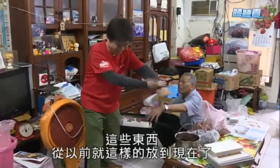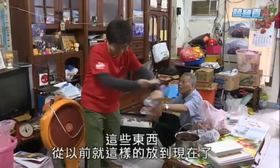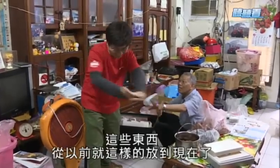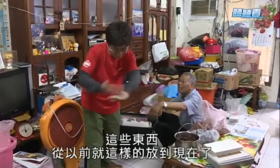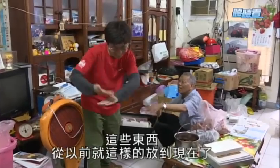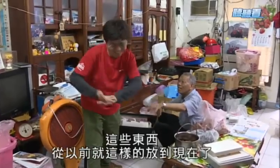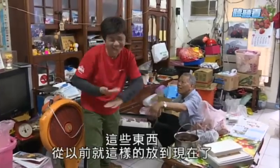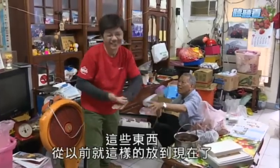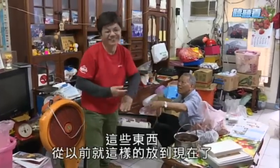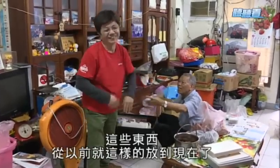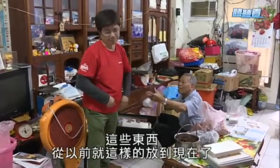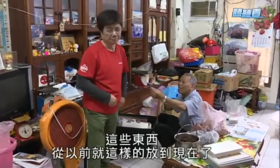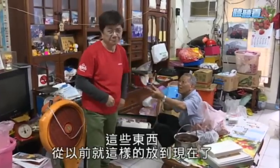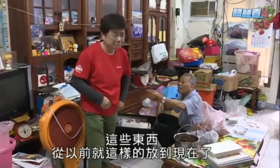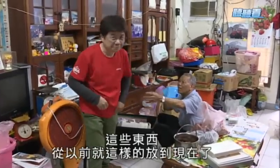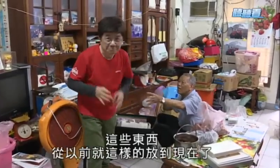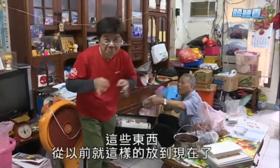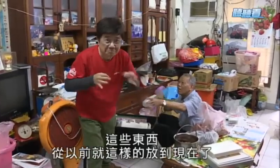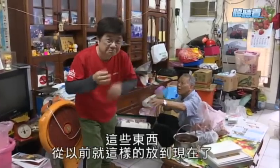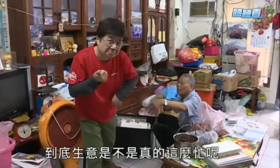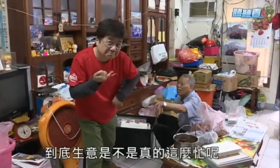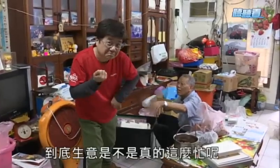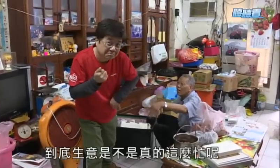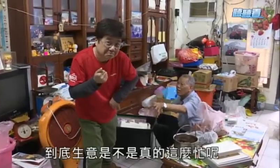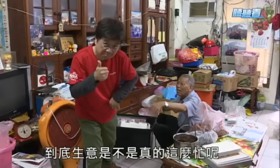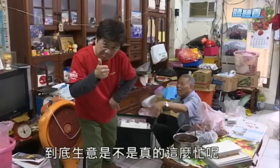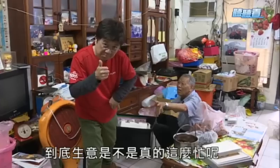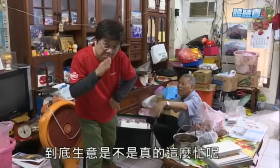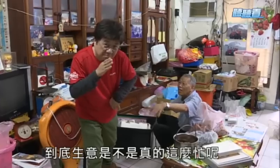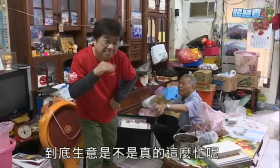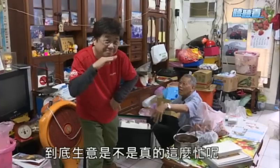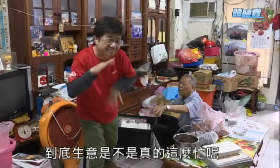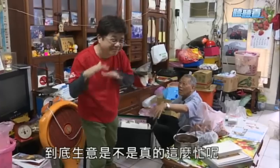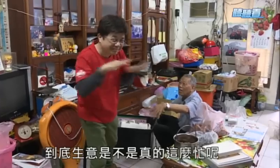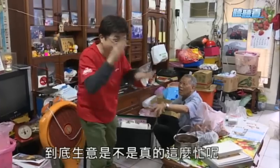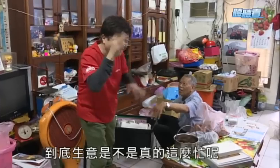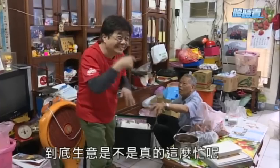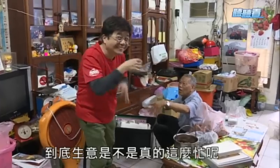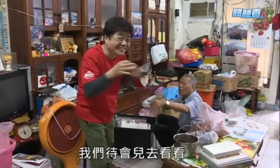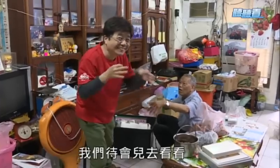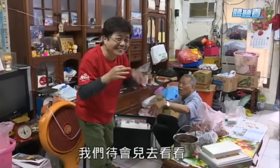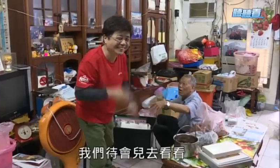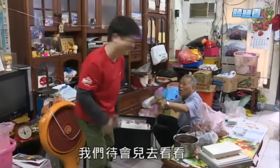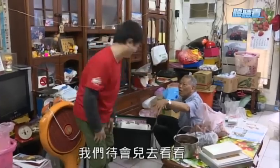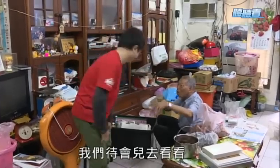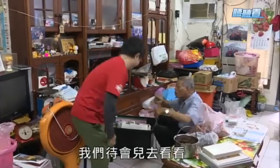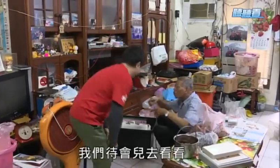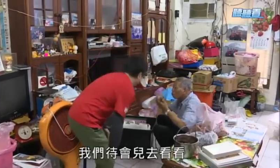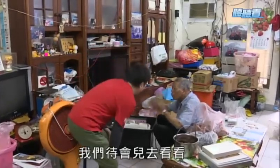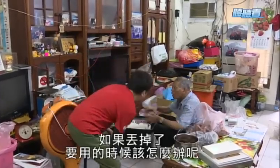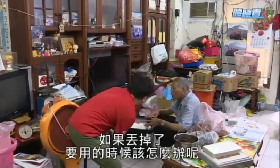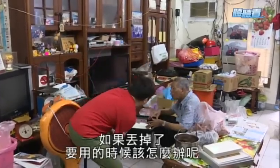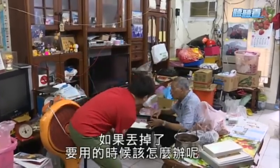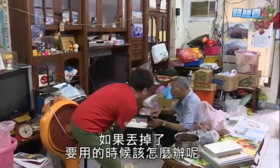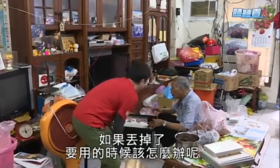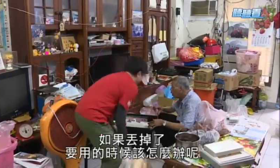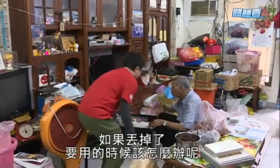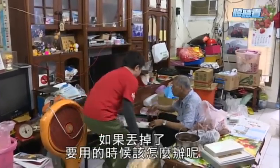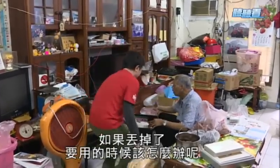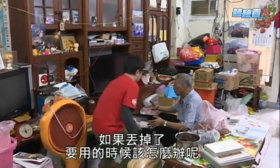以前就这样的放到现在了。到底生意是不是真的这么忙呢？我们待会儿去看看啊。哎，如果丢掉了，